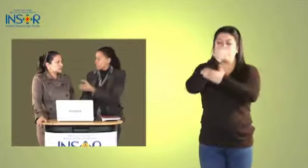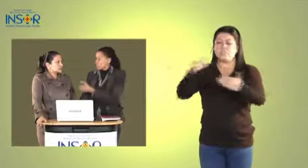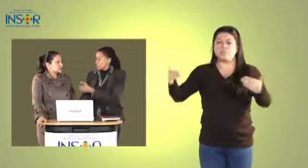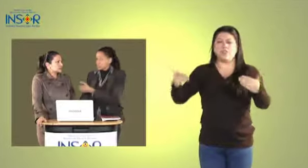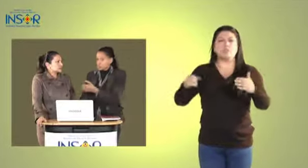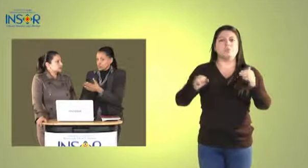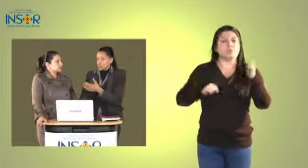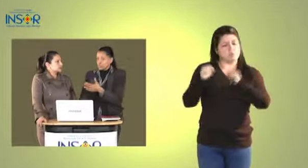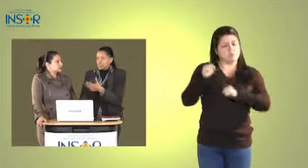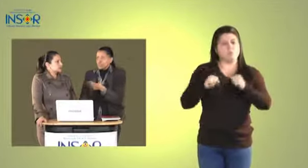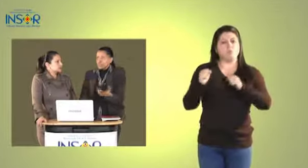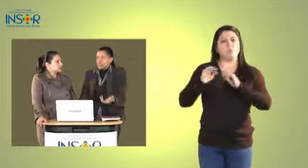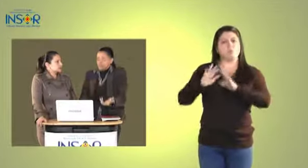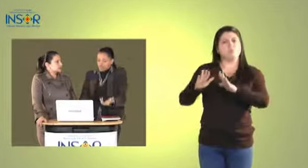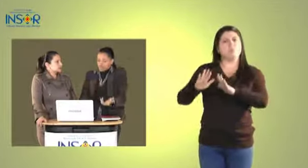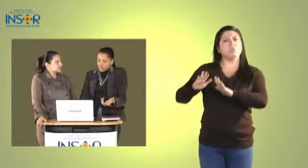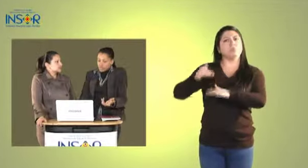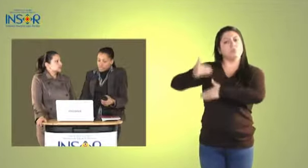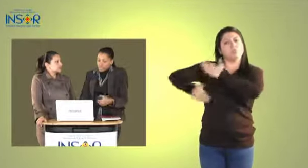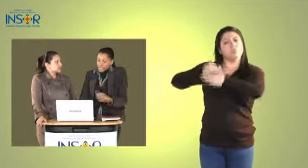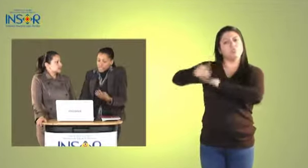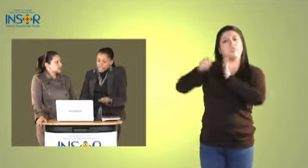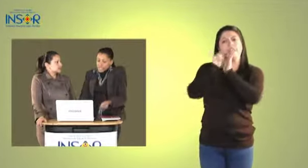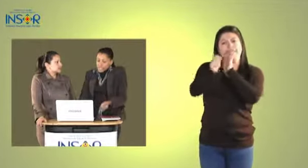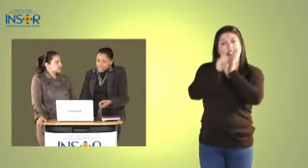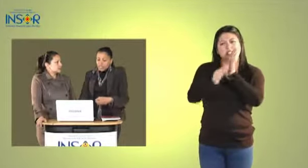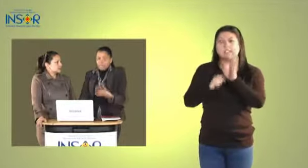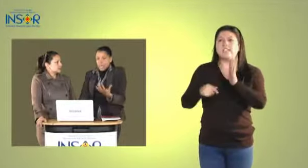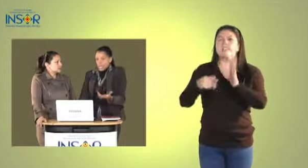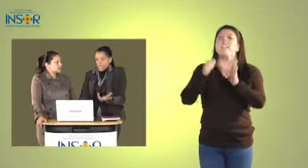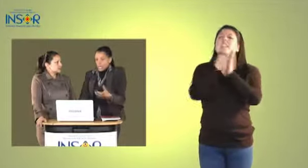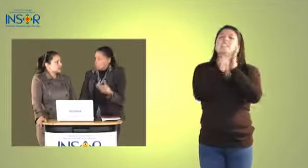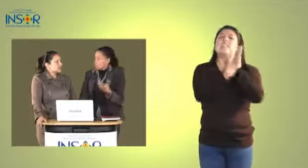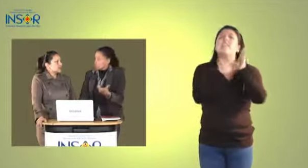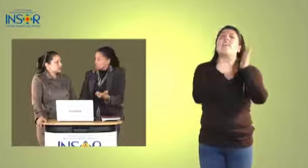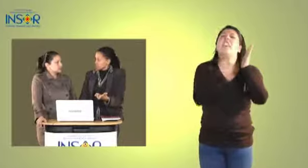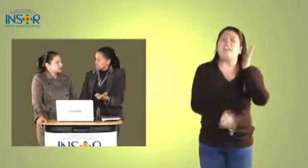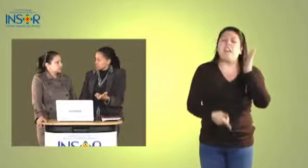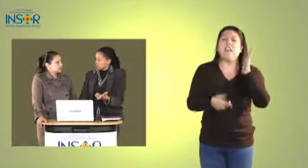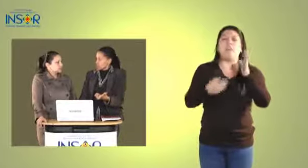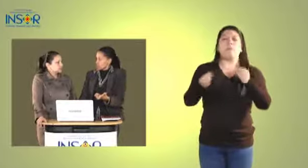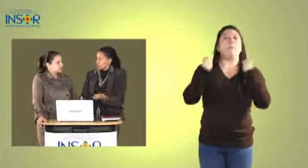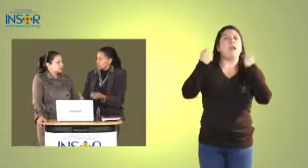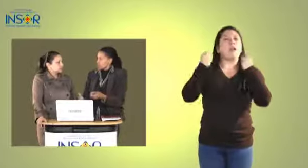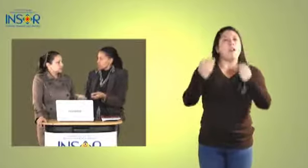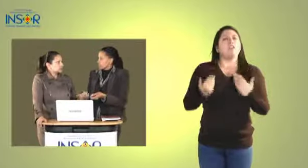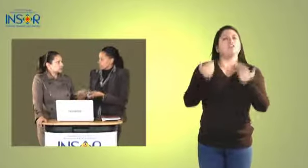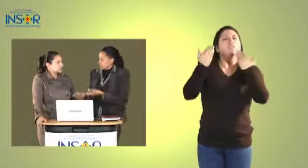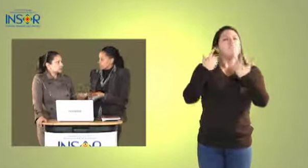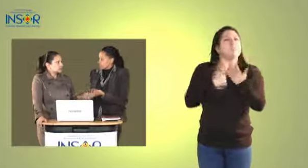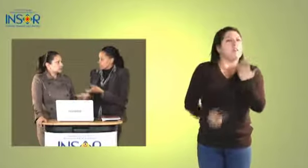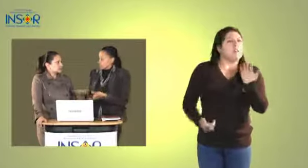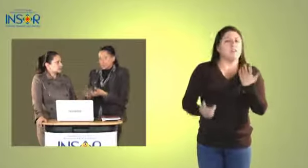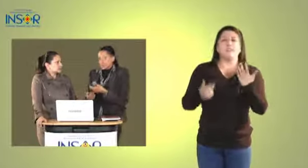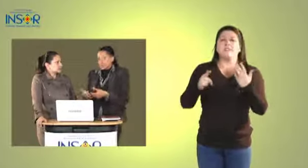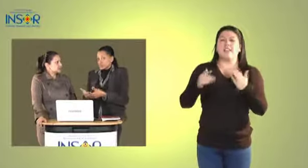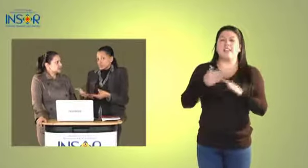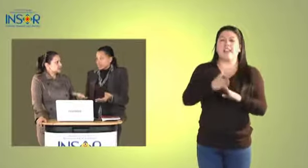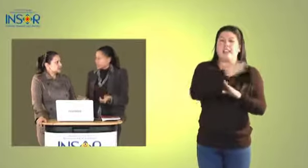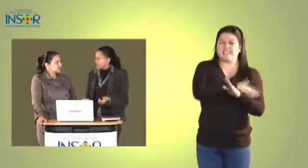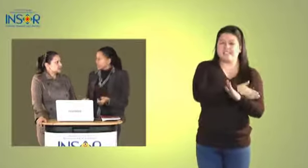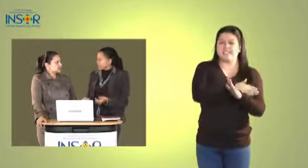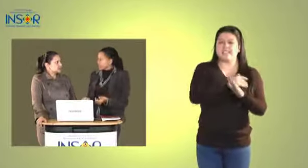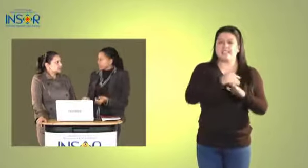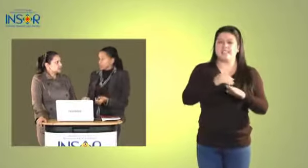en sus procesos de escritura. ¿Qué quiere escribir? ¿Para qué? ¿Cómo sirve? ¿No? Ellos a veces, cuando estábamos en el contexto,